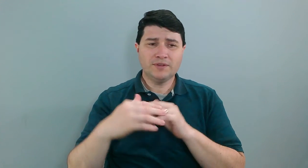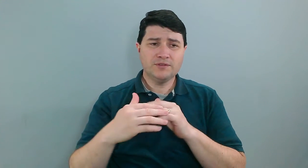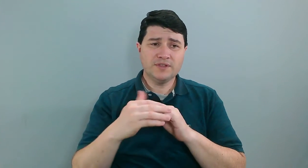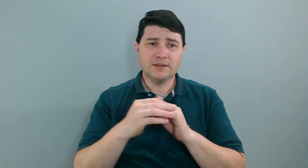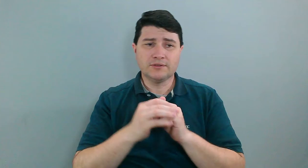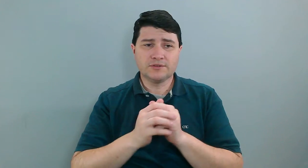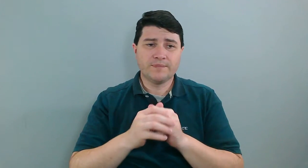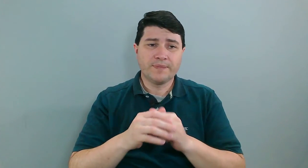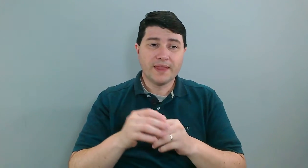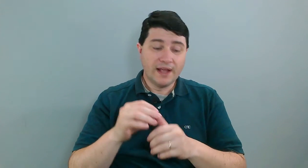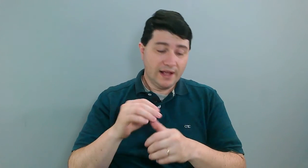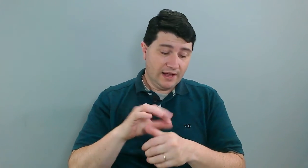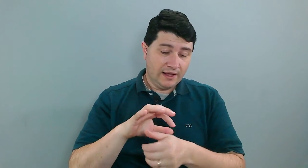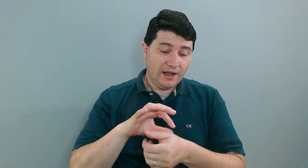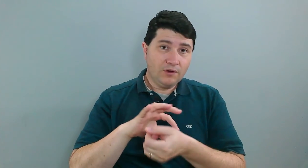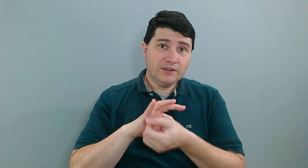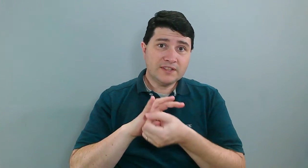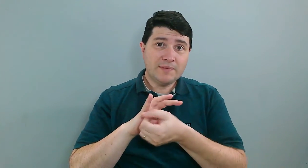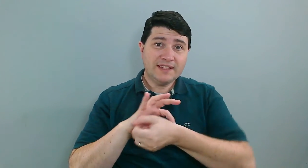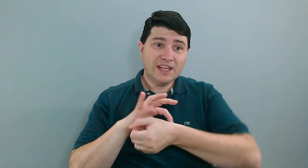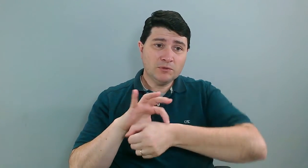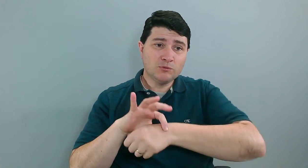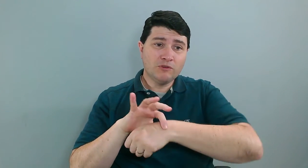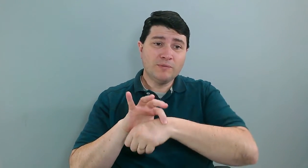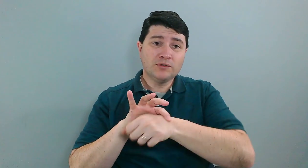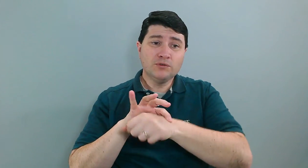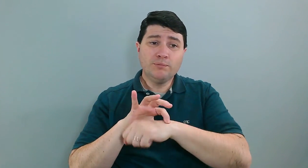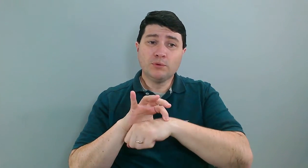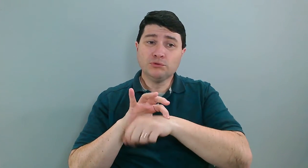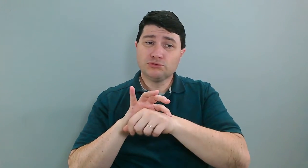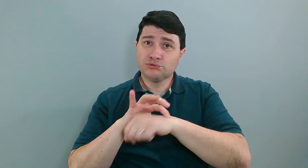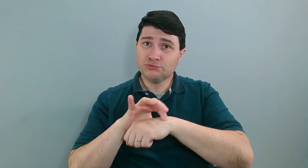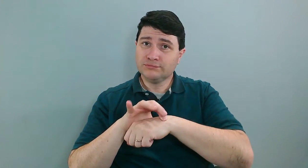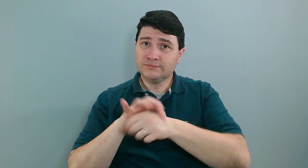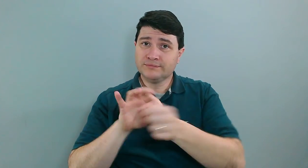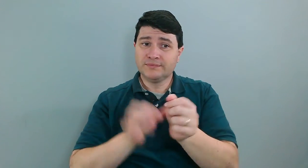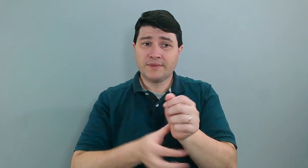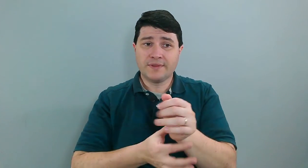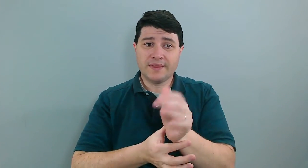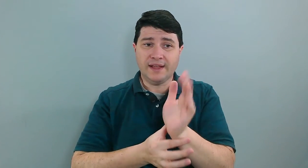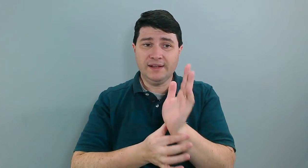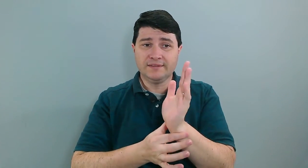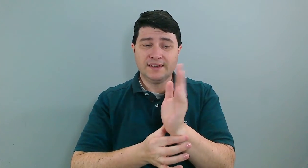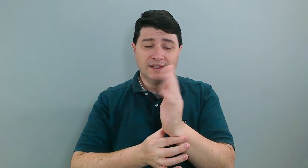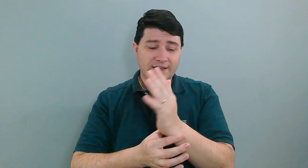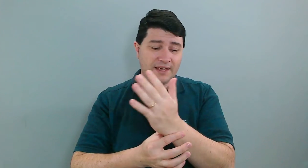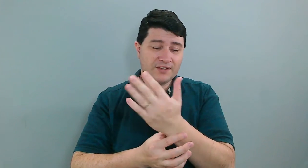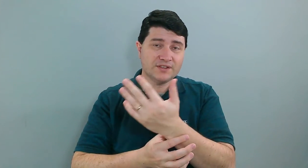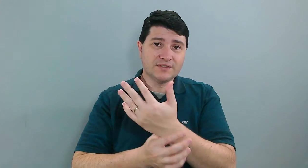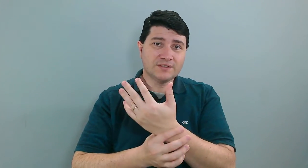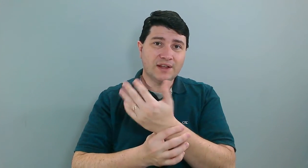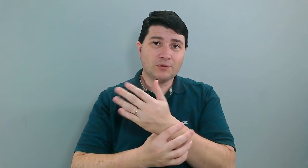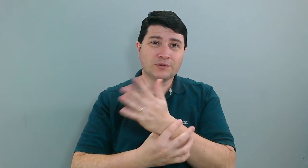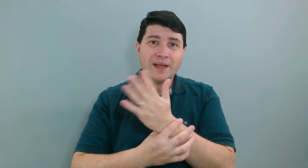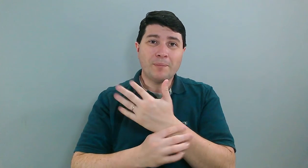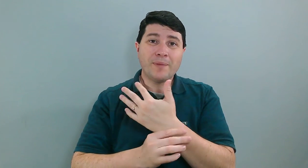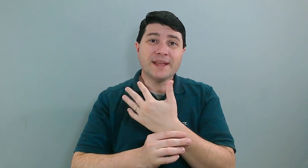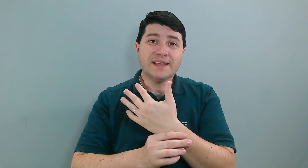dos dedos. Agora nós também temos o movimento do pulso, tá? Que às vezes o aluno está